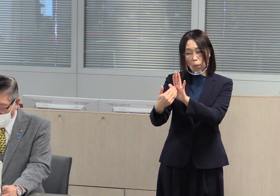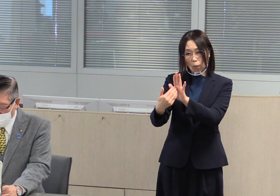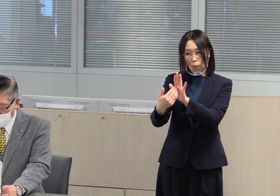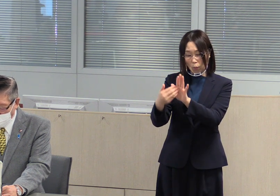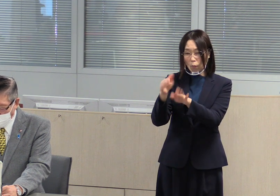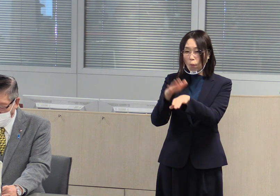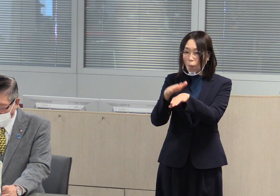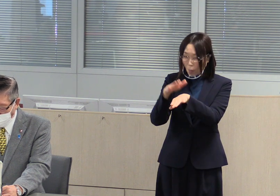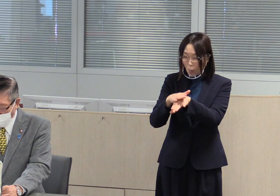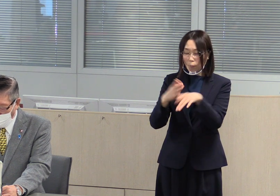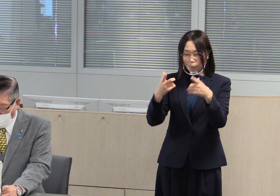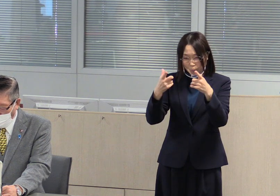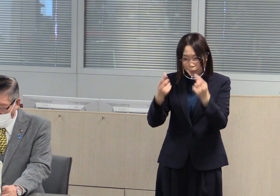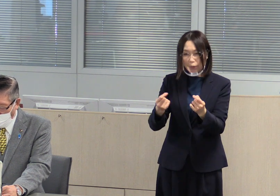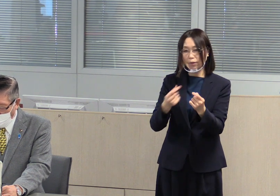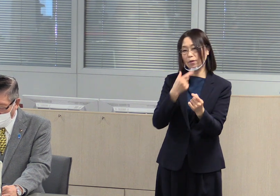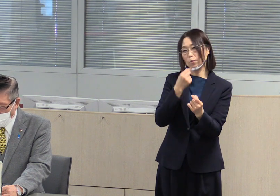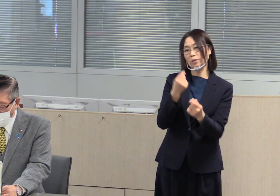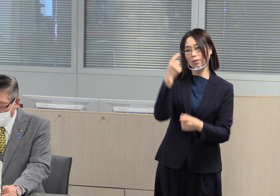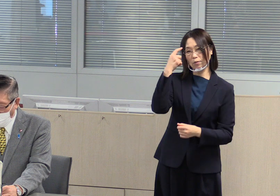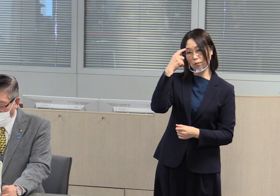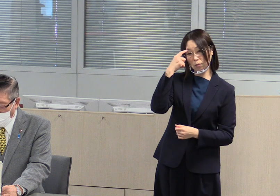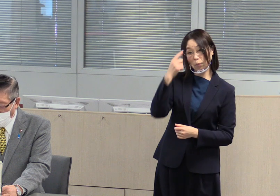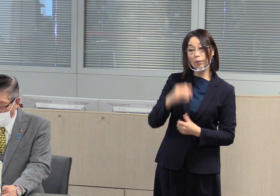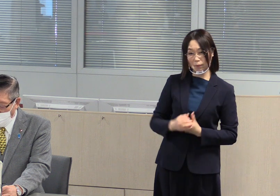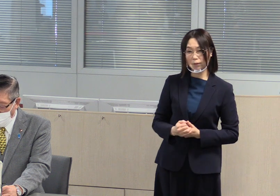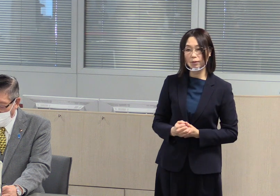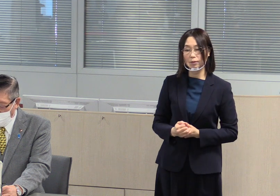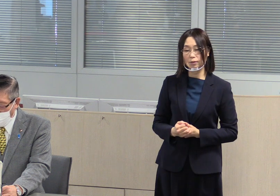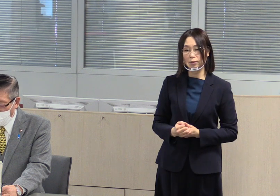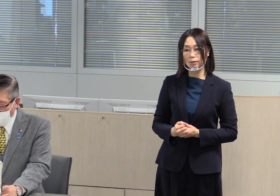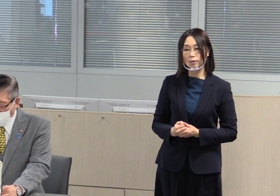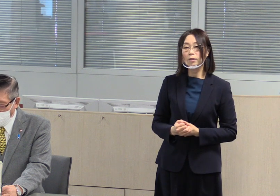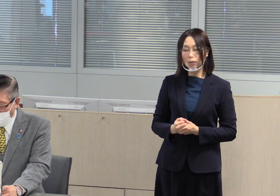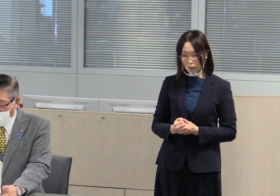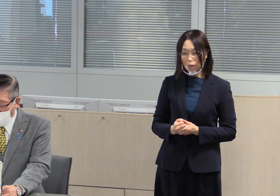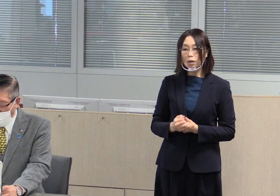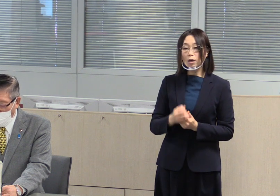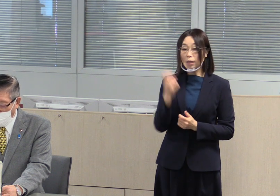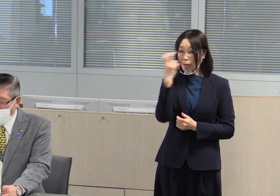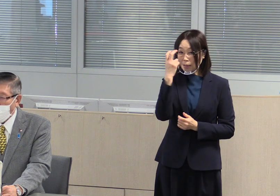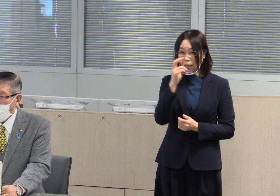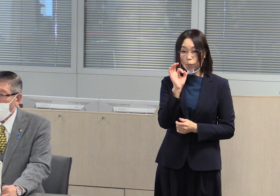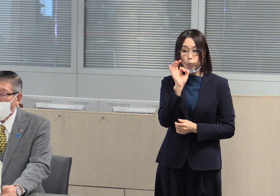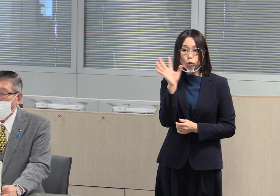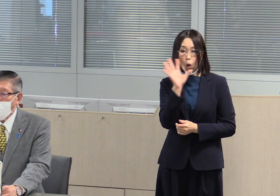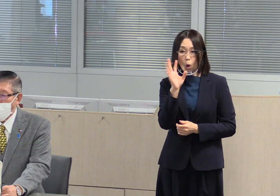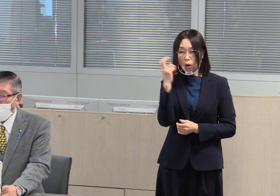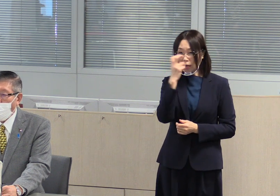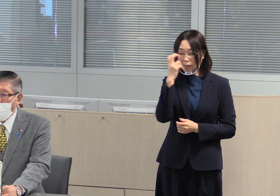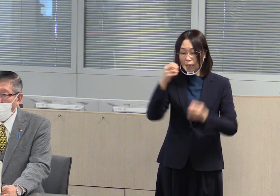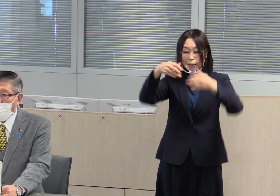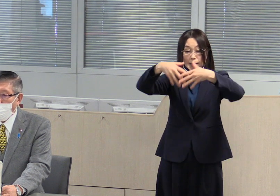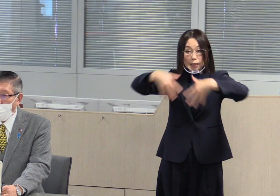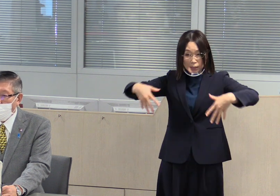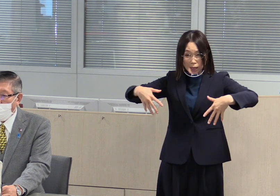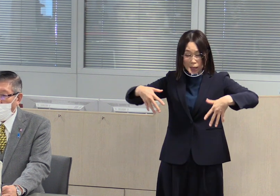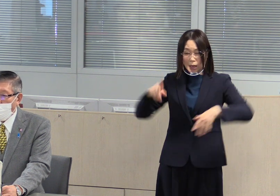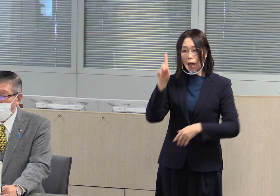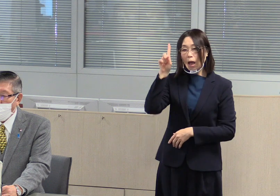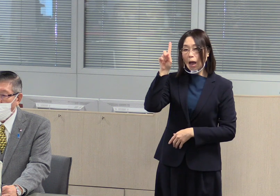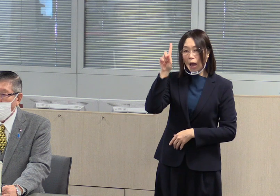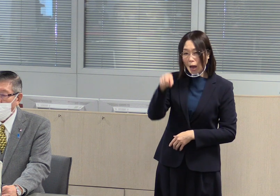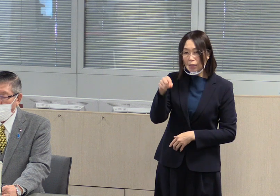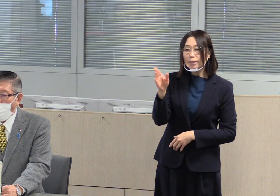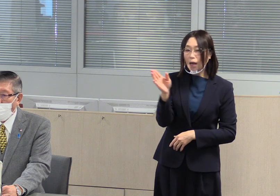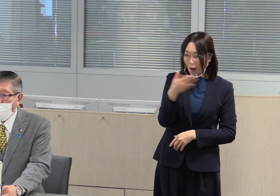ことをお願いいたします。そういうことで、無料検査体制、明日から行いますので、